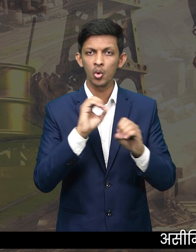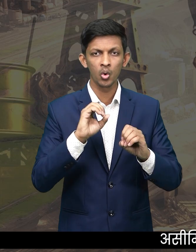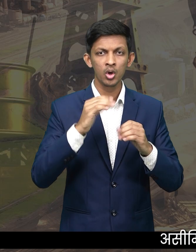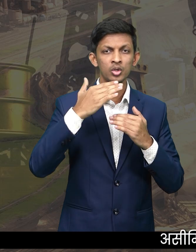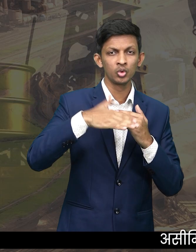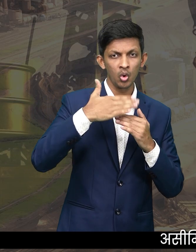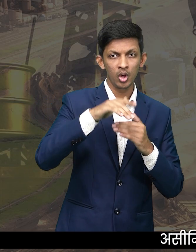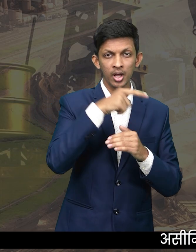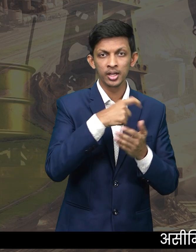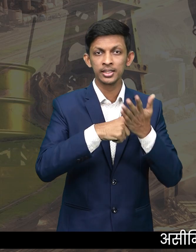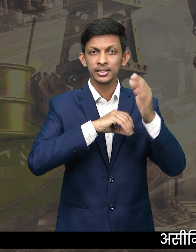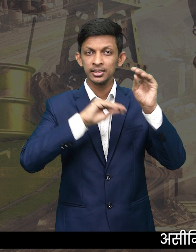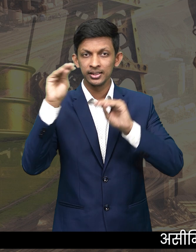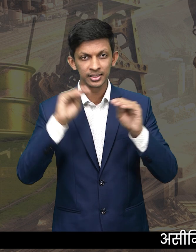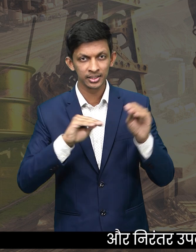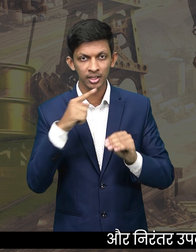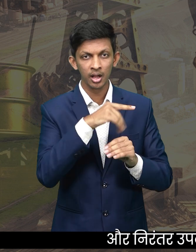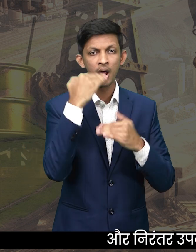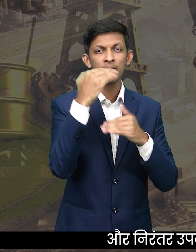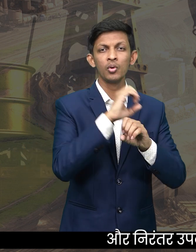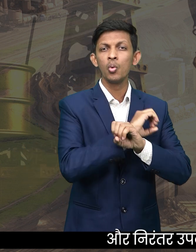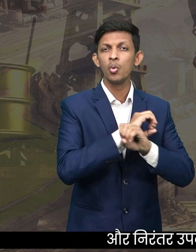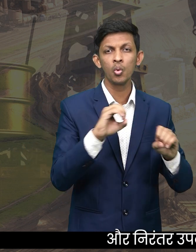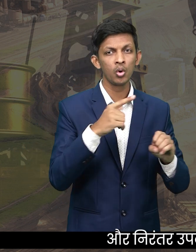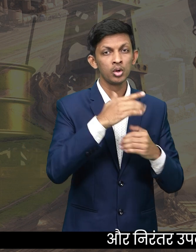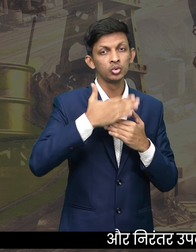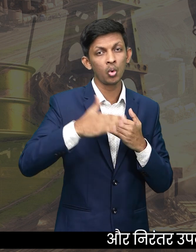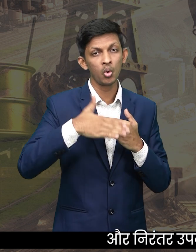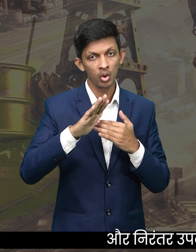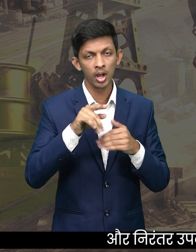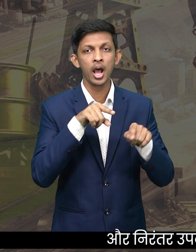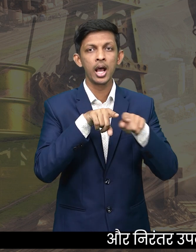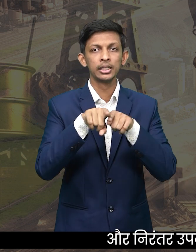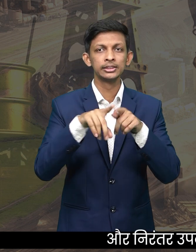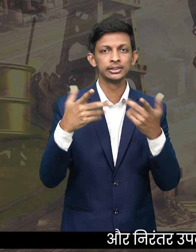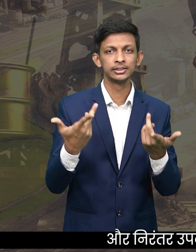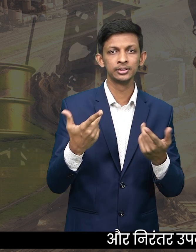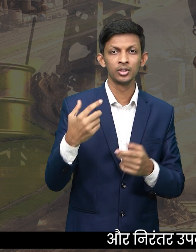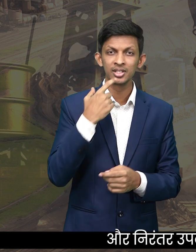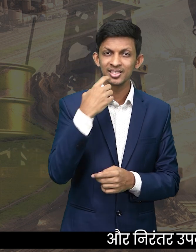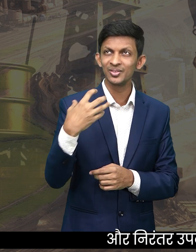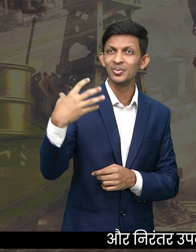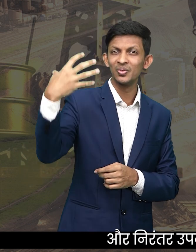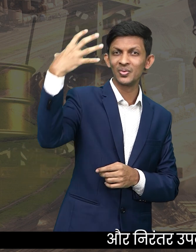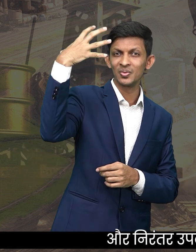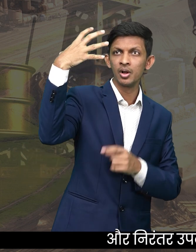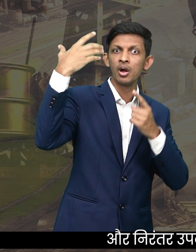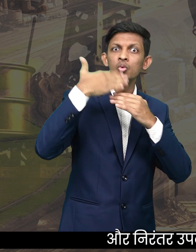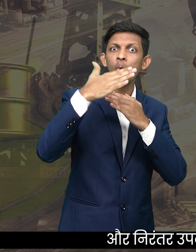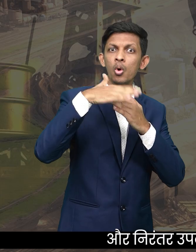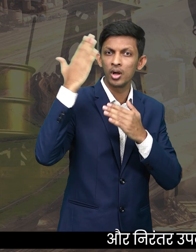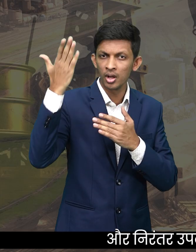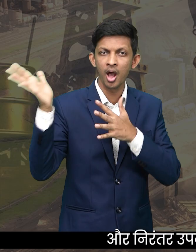असीमित संसाधन मात्रा में असीमित होते हैं और निरंतर उपलब्ध होते हैं, जैसे सूर्य का प्रकाश,